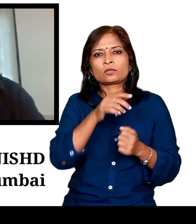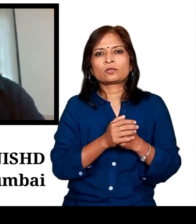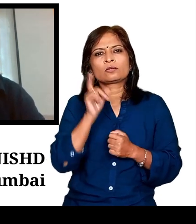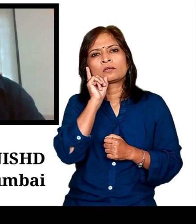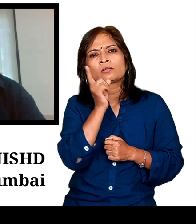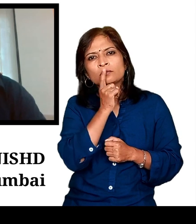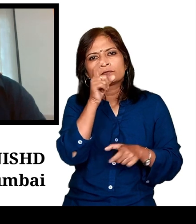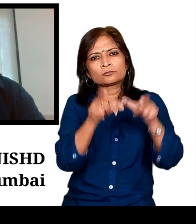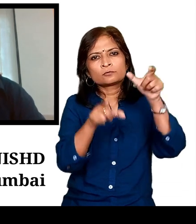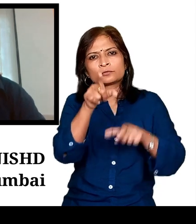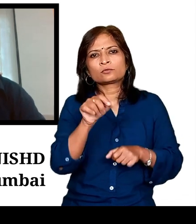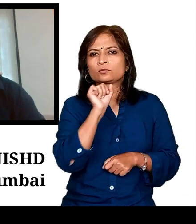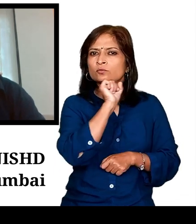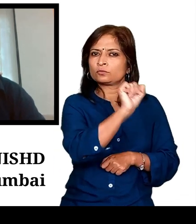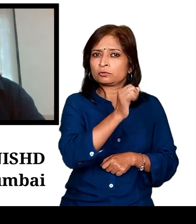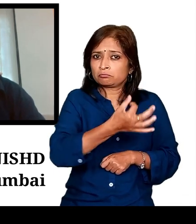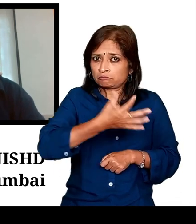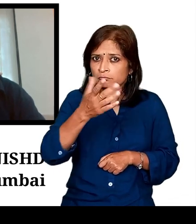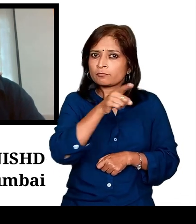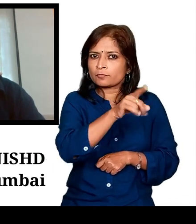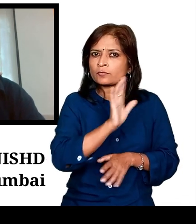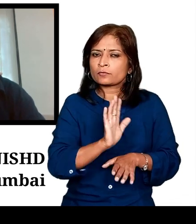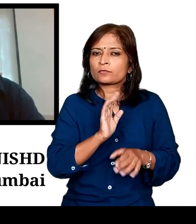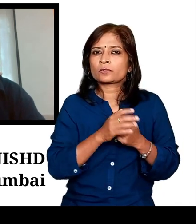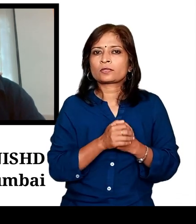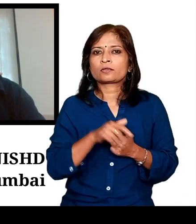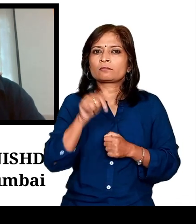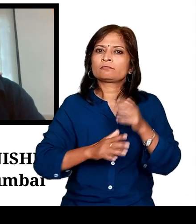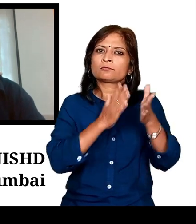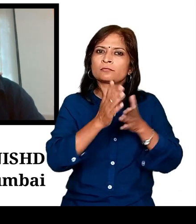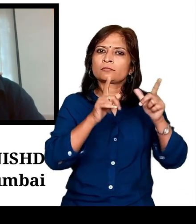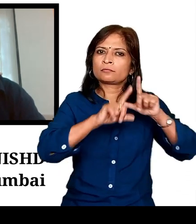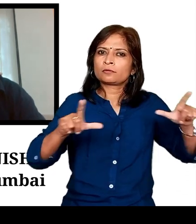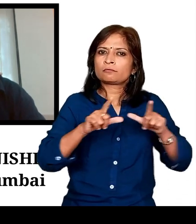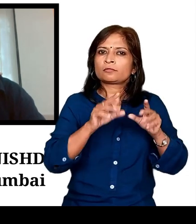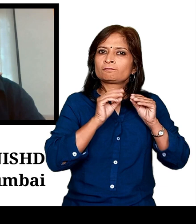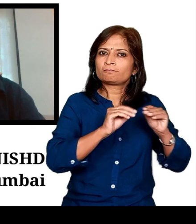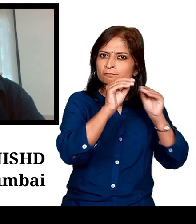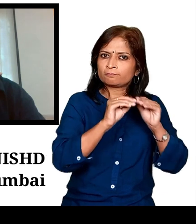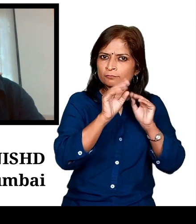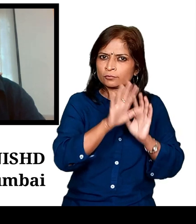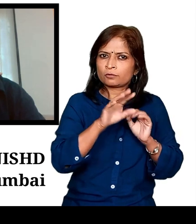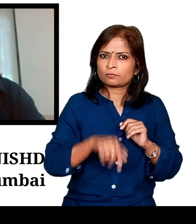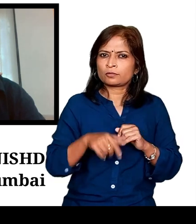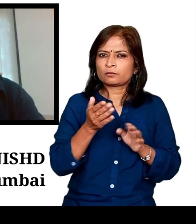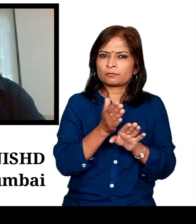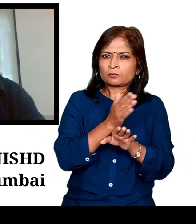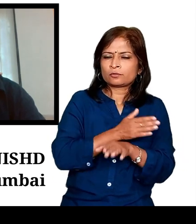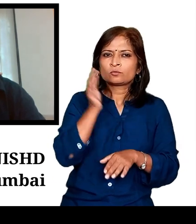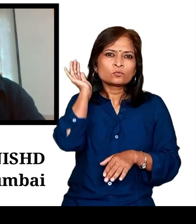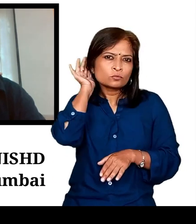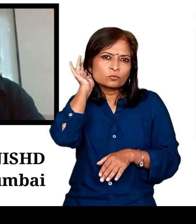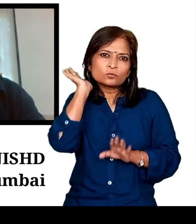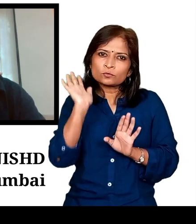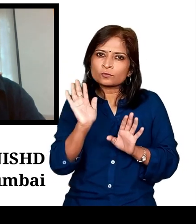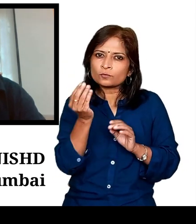सिर्फ डेफ लोग ही वो कोर्सेज करते हैं साइन लैंग्वेज सिखाने के लिए? क्या कुछ ऐसा भी है? मैंने कुछ ऐसा सुना है,